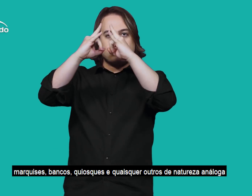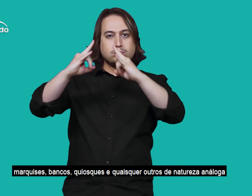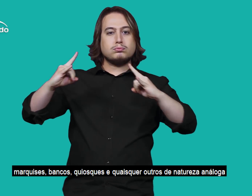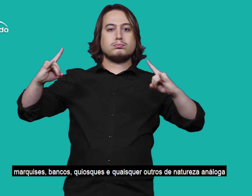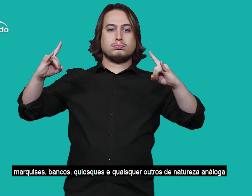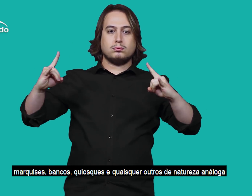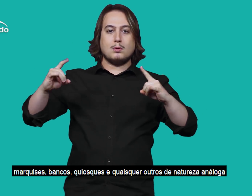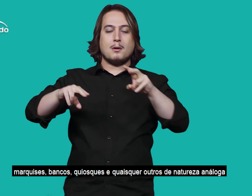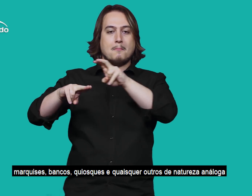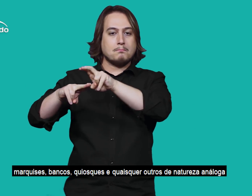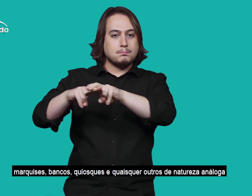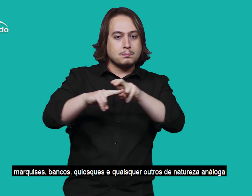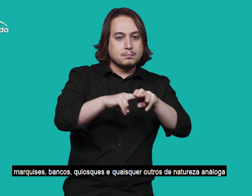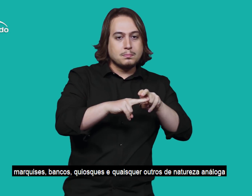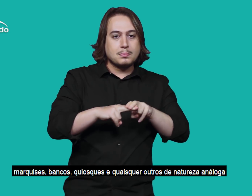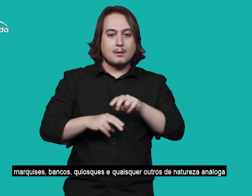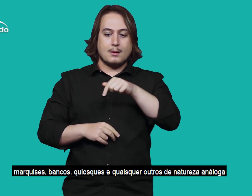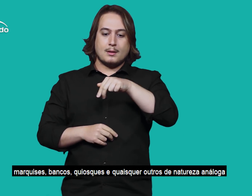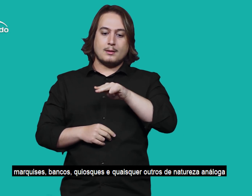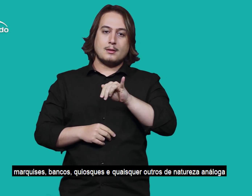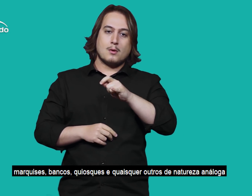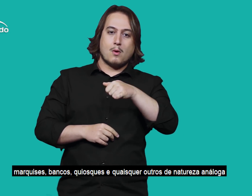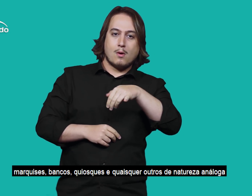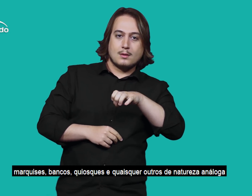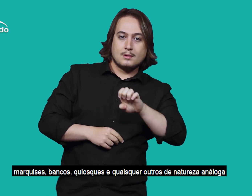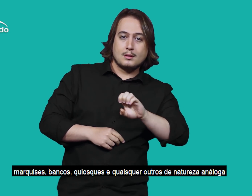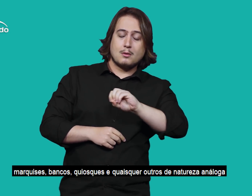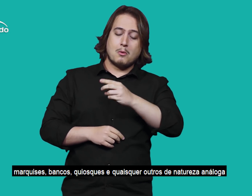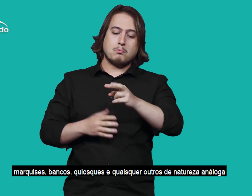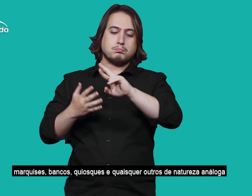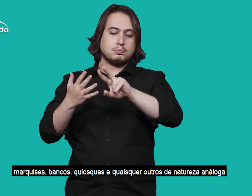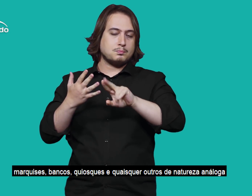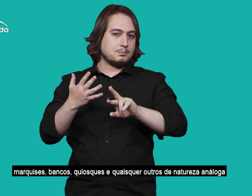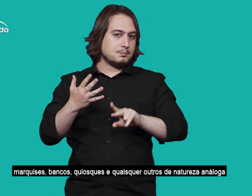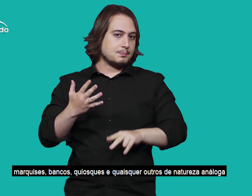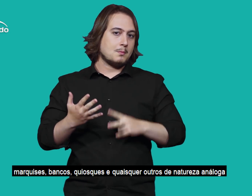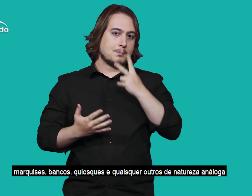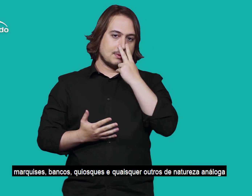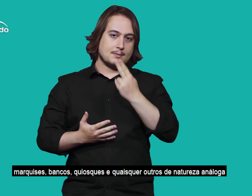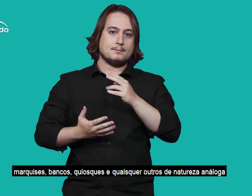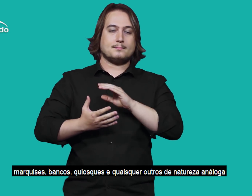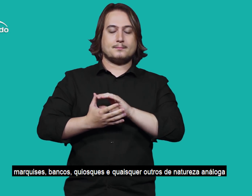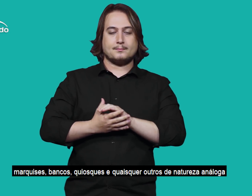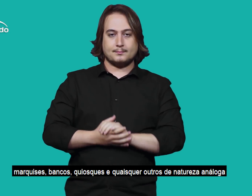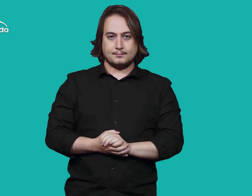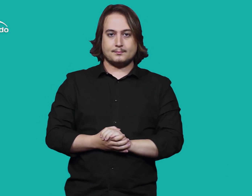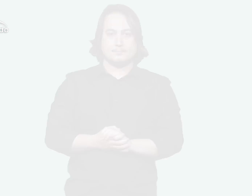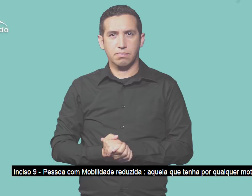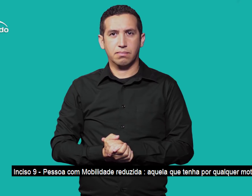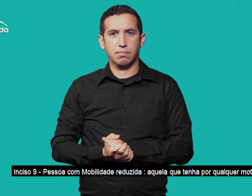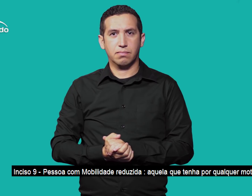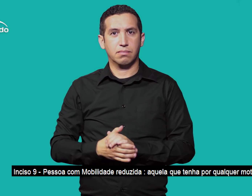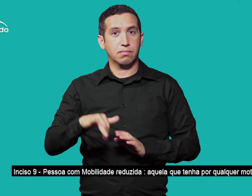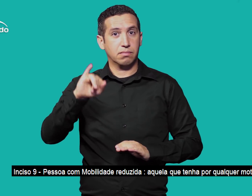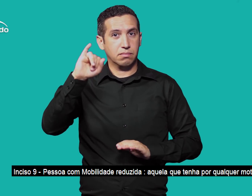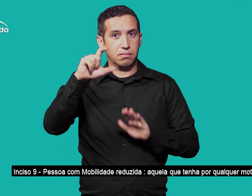bancos quiosques e quaisquer outros de natureza análoga inciso 9